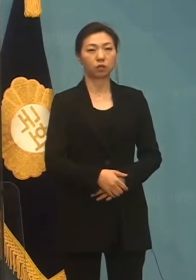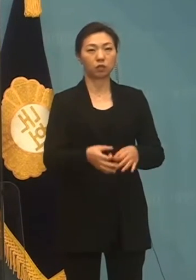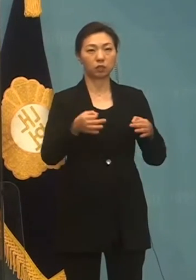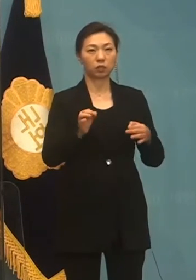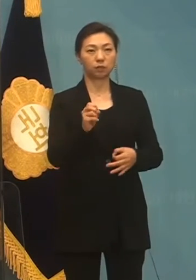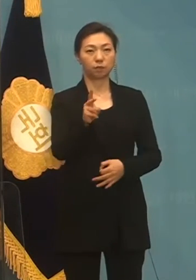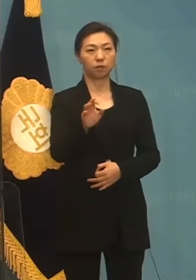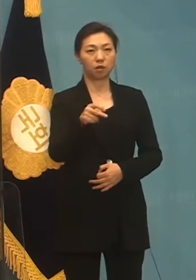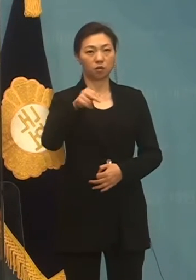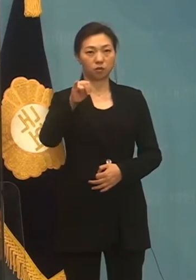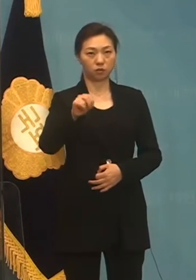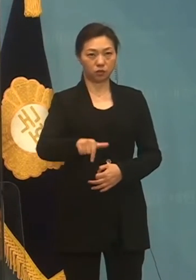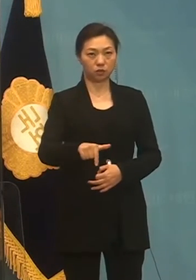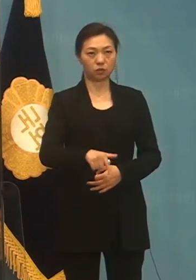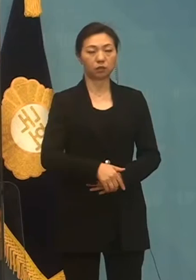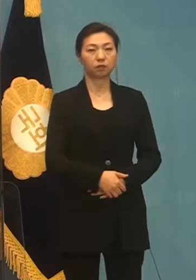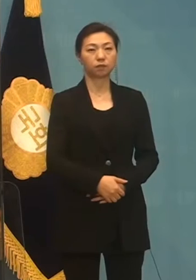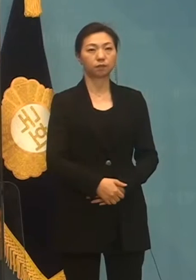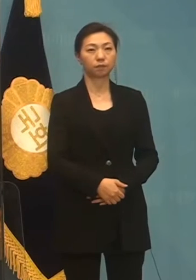김영식 위원이십니다.